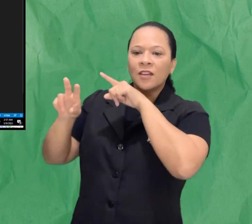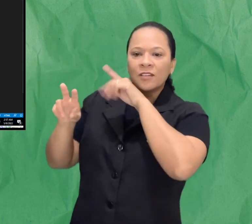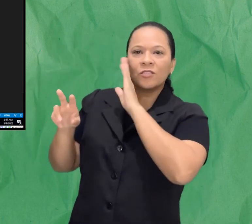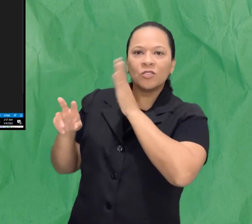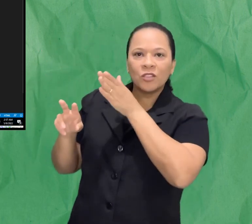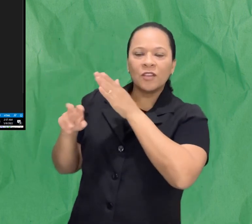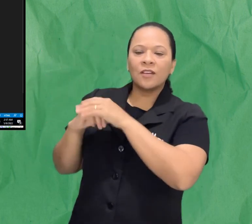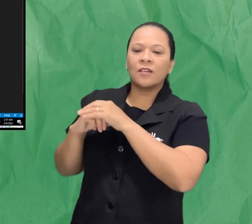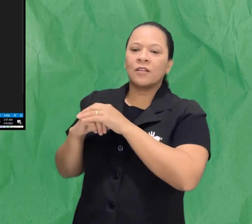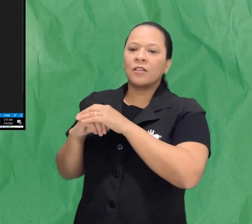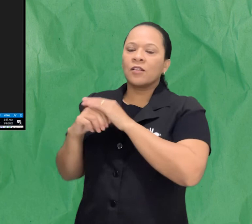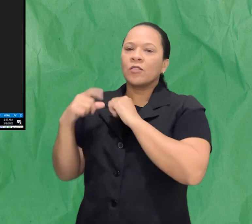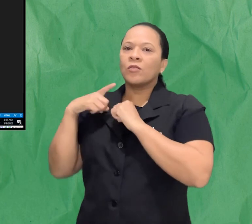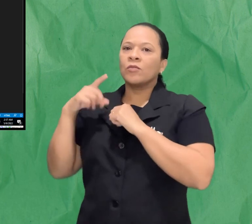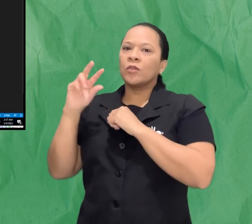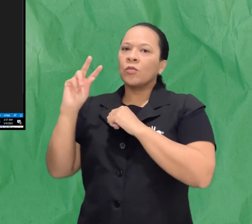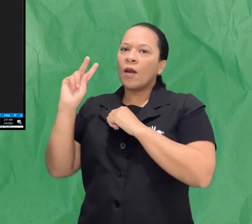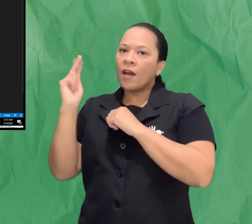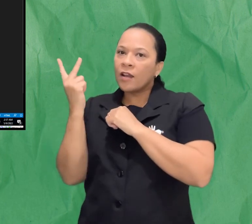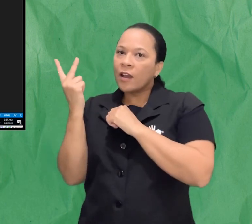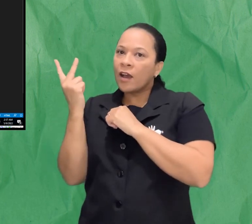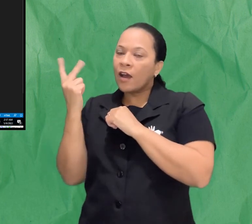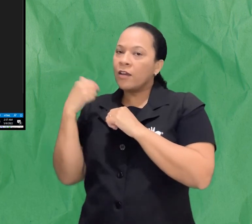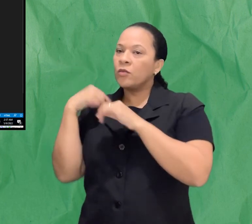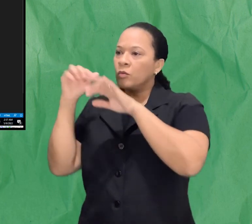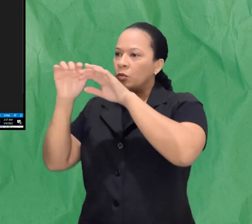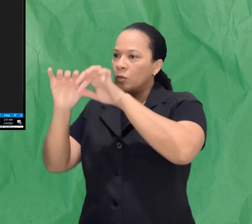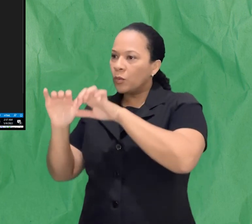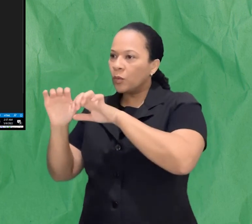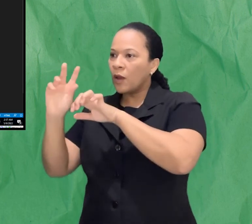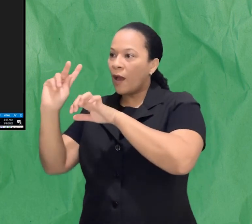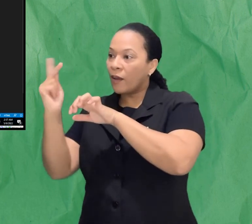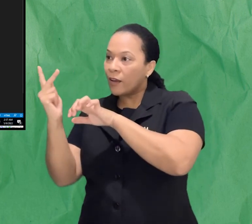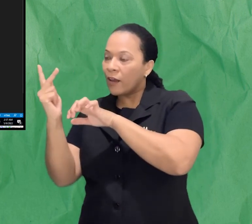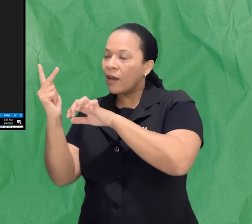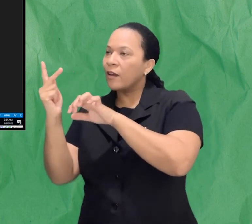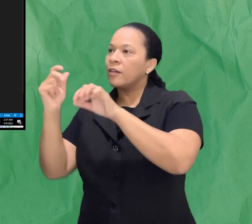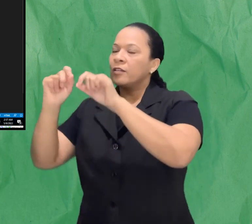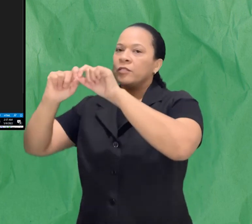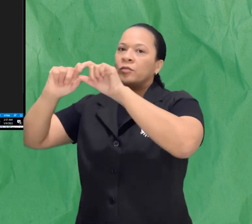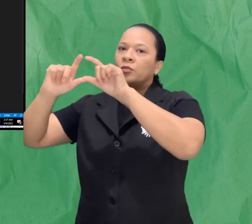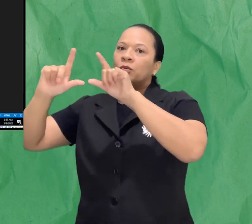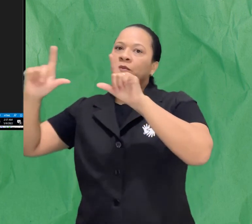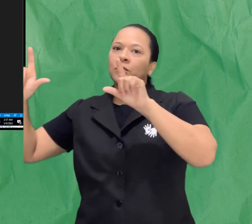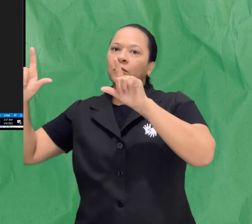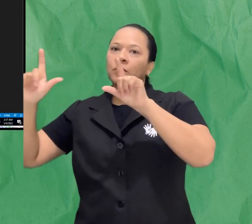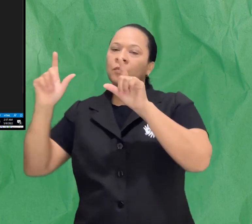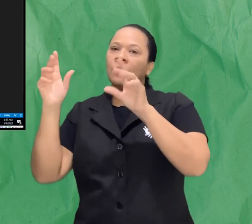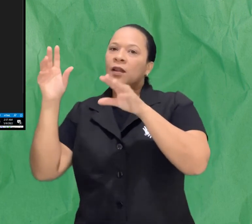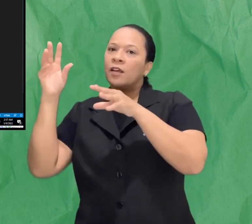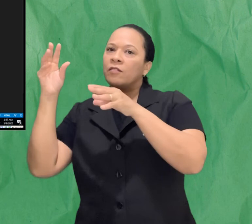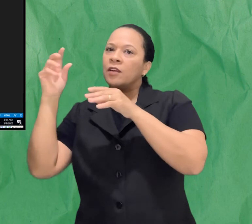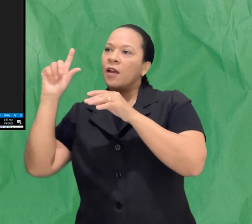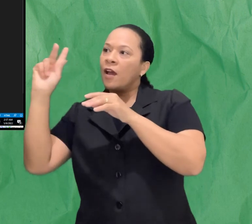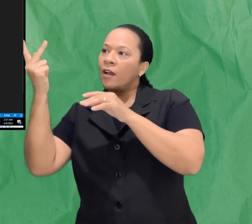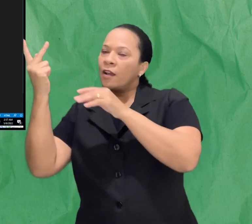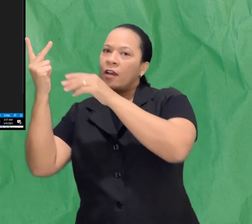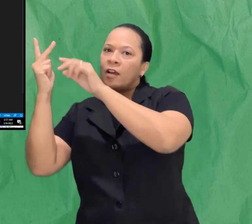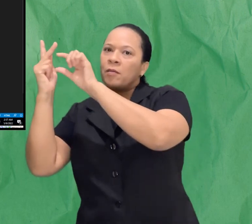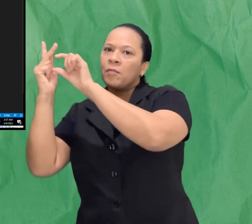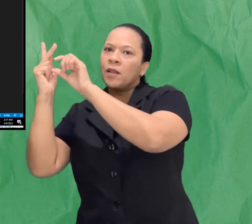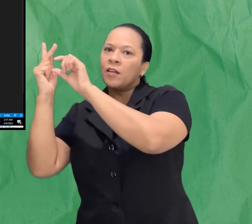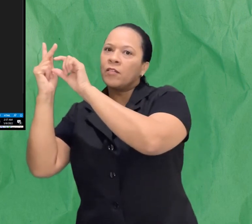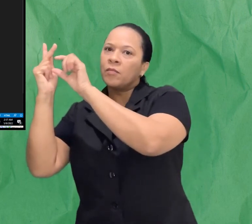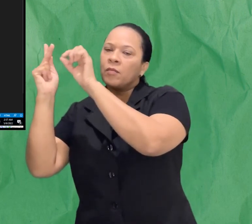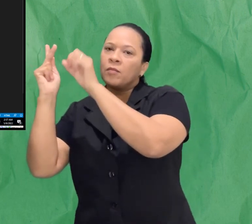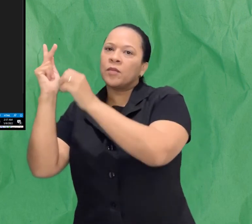aqui H, ele já me diz os comandos, ó. Os comandos disponíveis, ó. Quando eu fecho aqui, ele